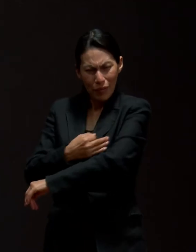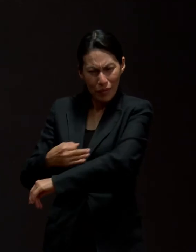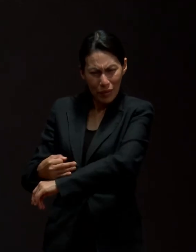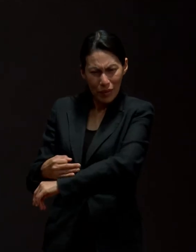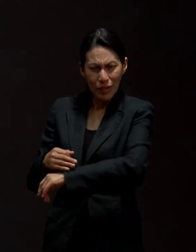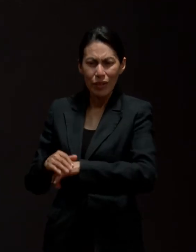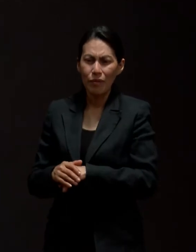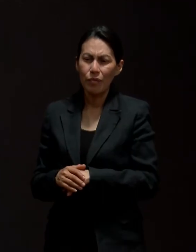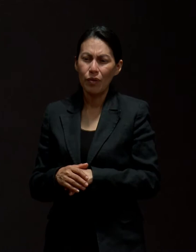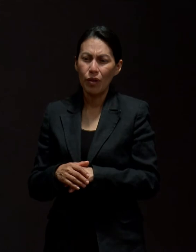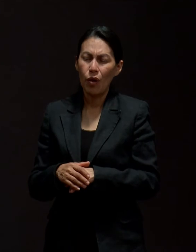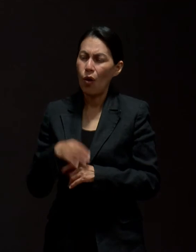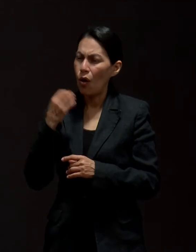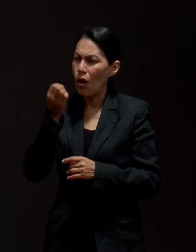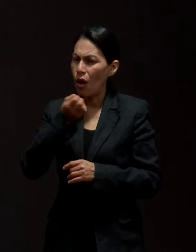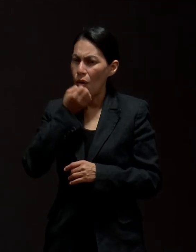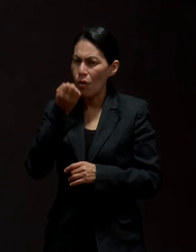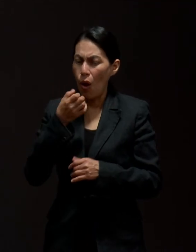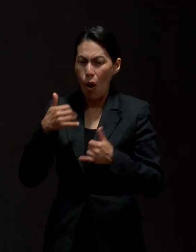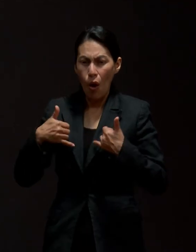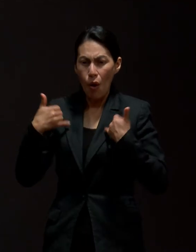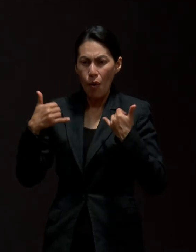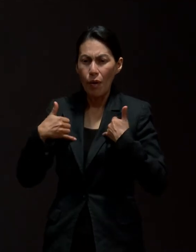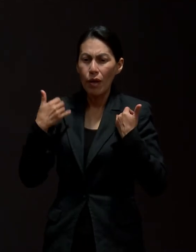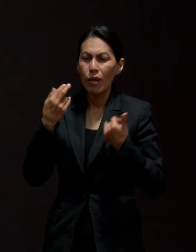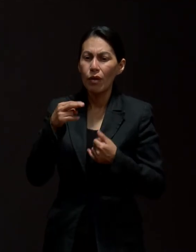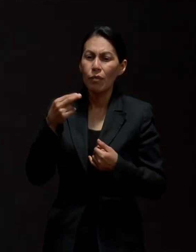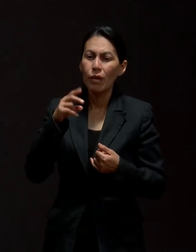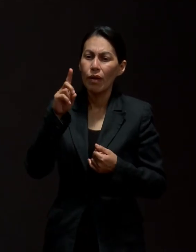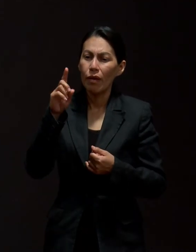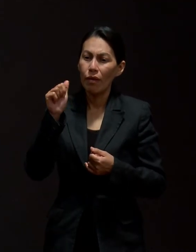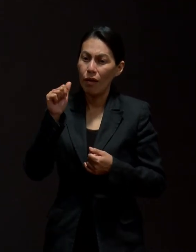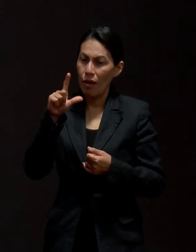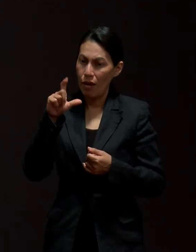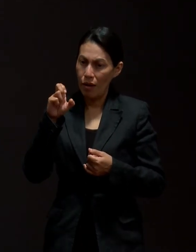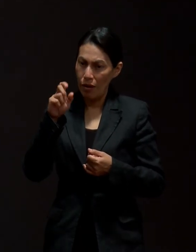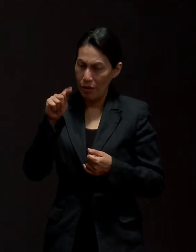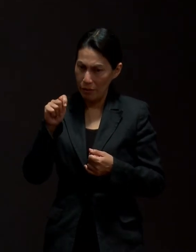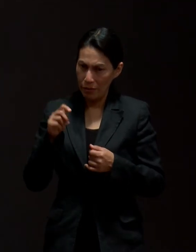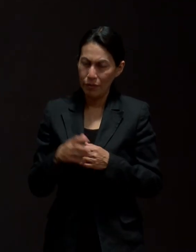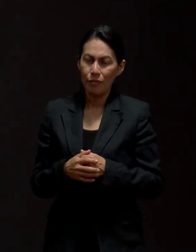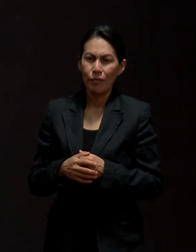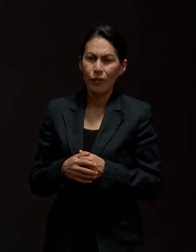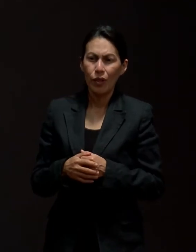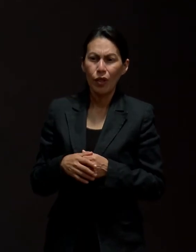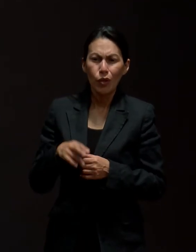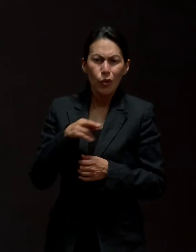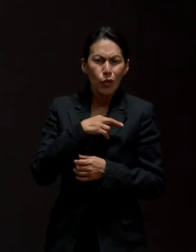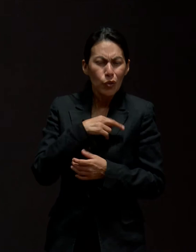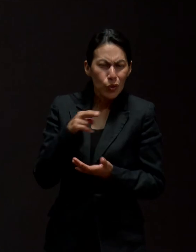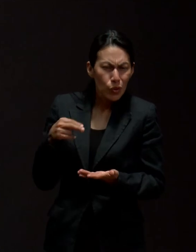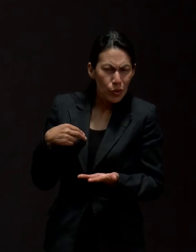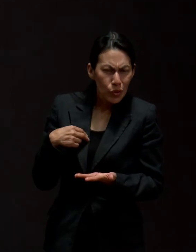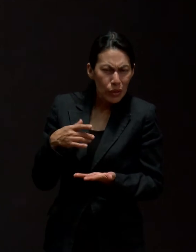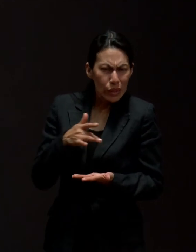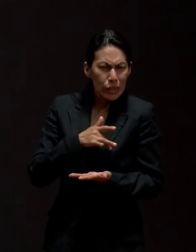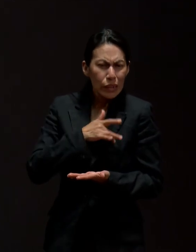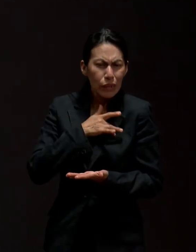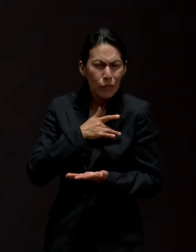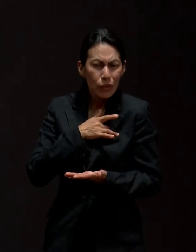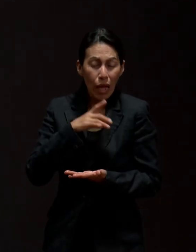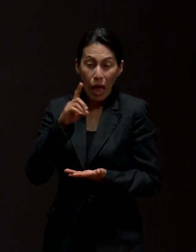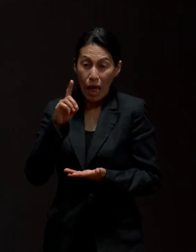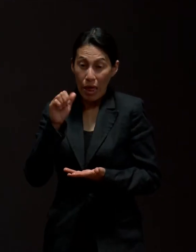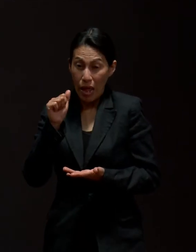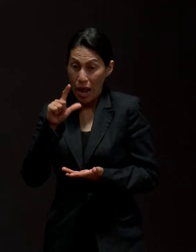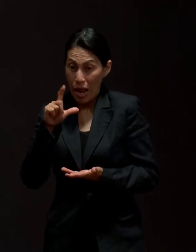como que siente que es familia. Estamos orando por un joven que se llama Dalet, que estaba estudiando medicina en Estados Unidos y está bien